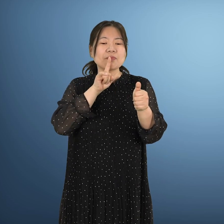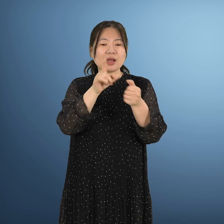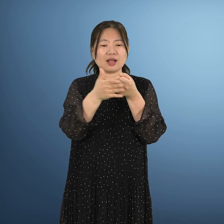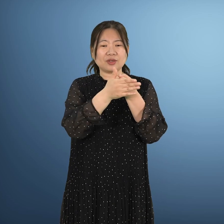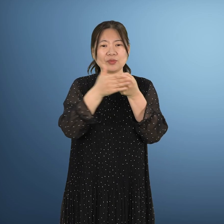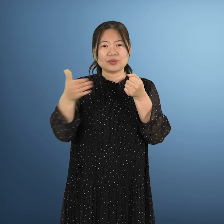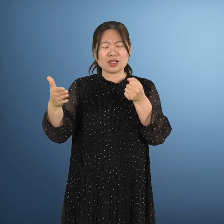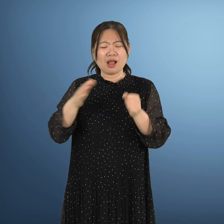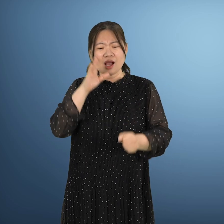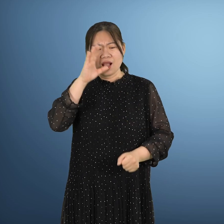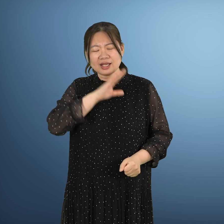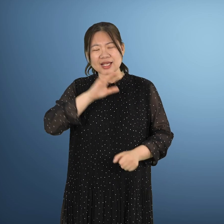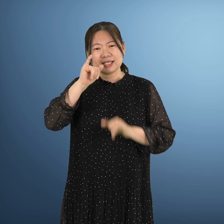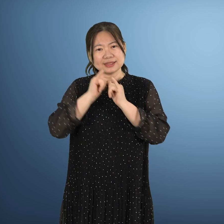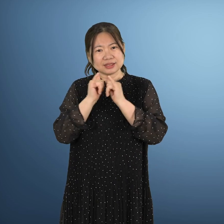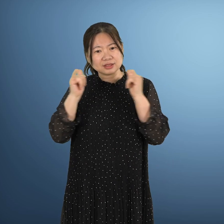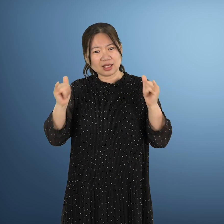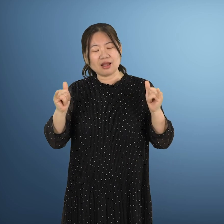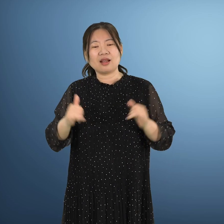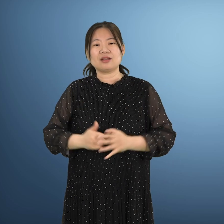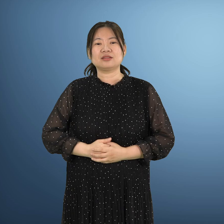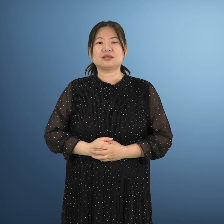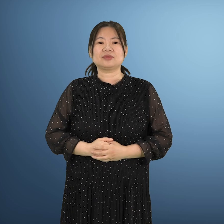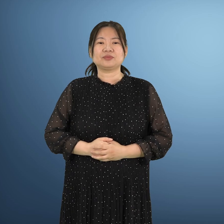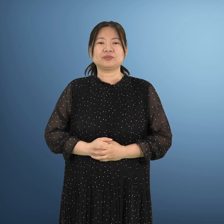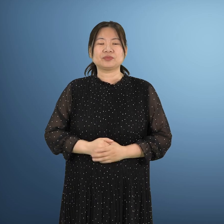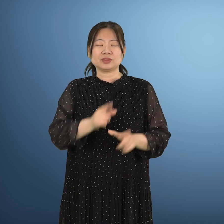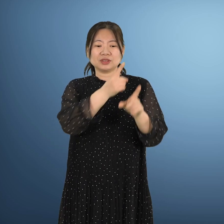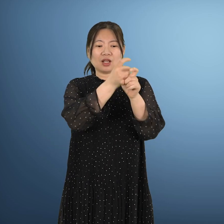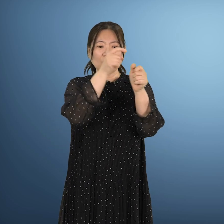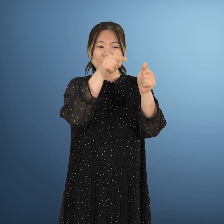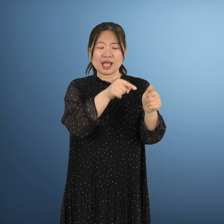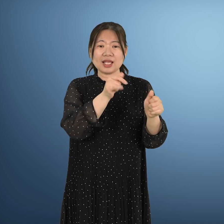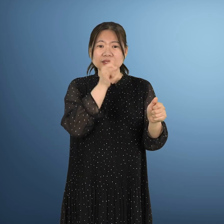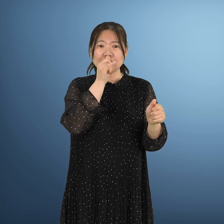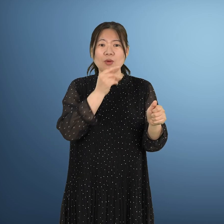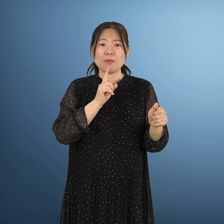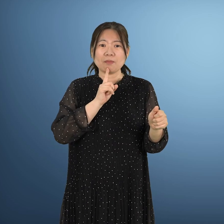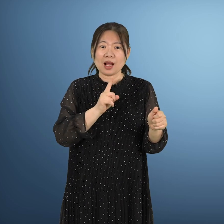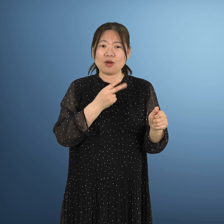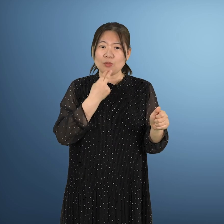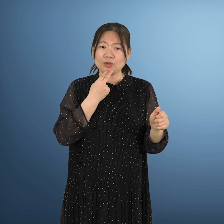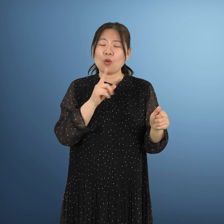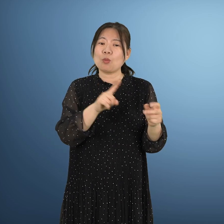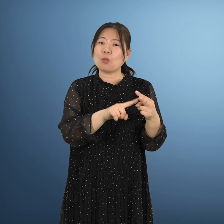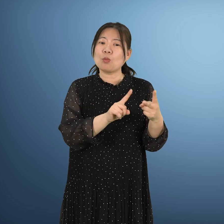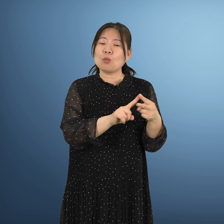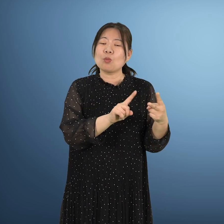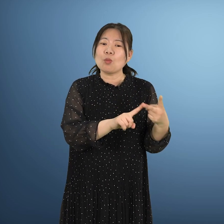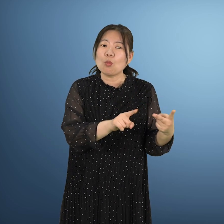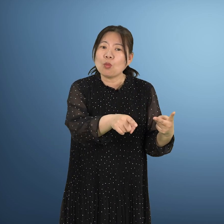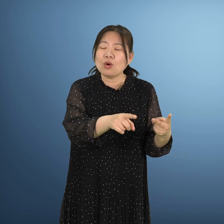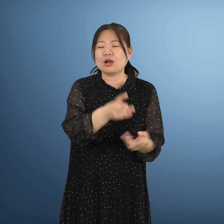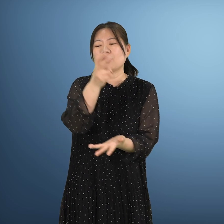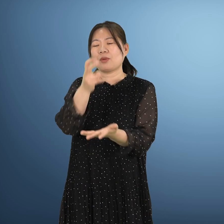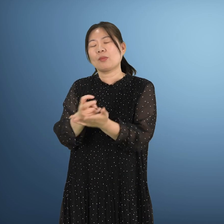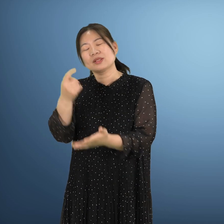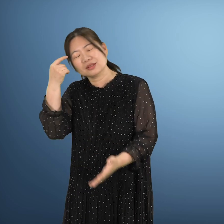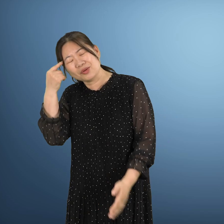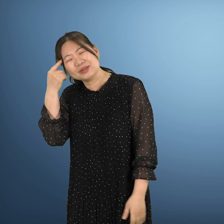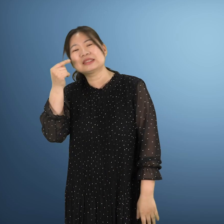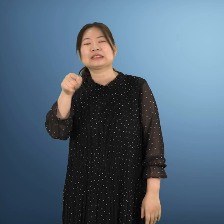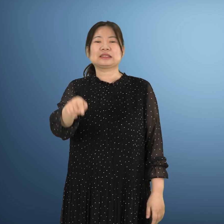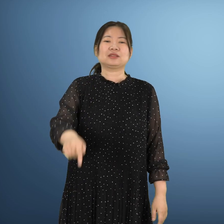이르노니 악한 자를 대적하라 그랬어요? 하지 말라 그랬어요? 이게 법의